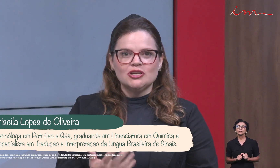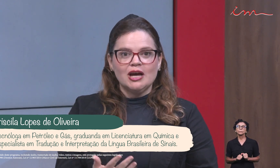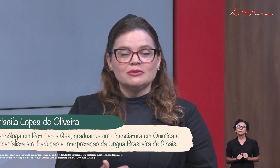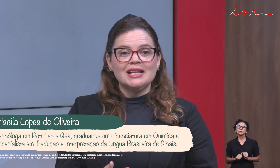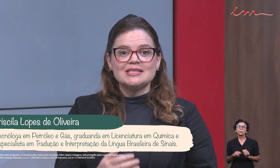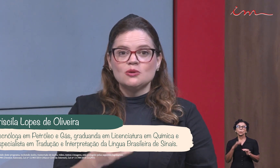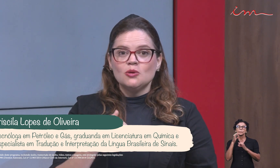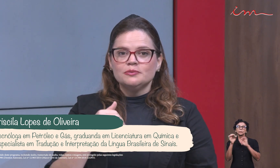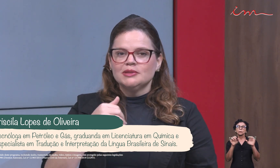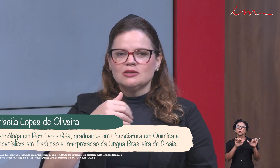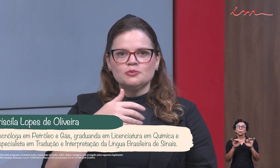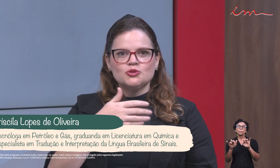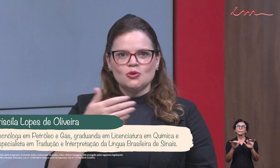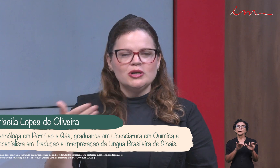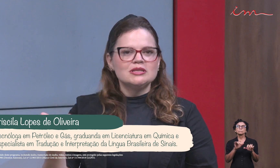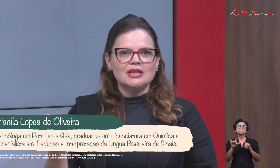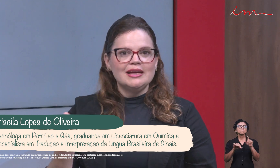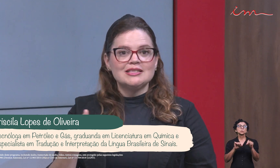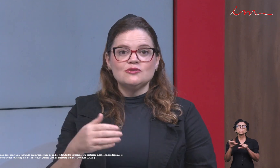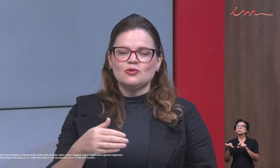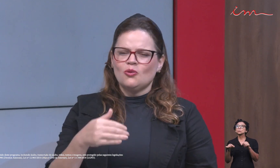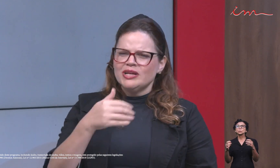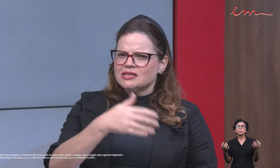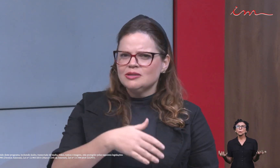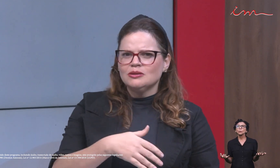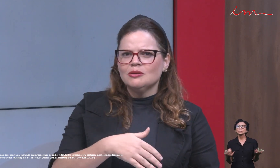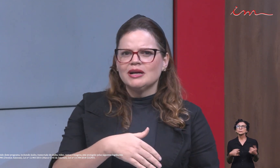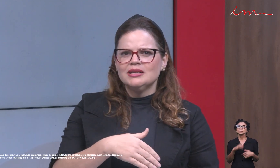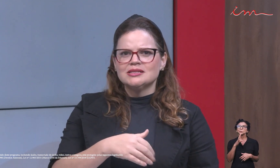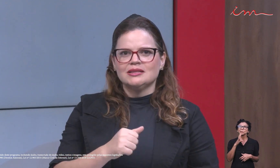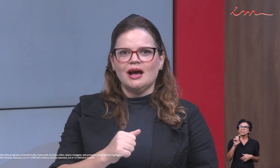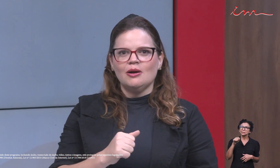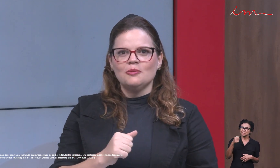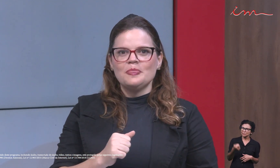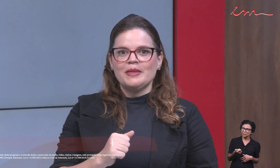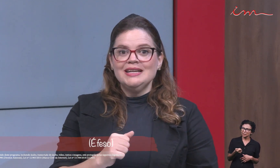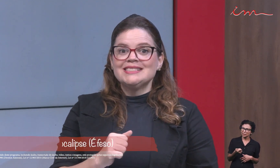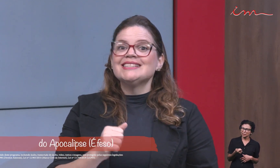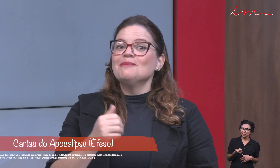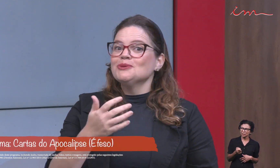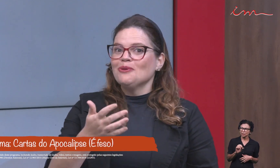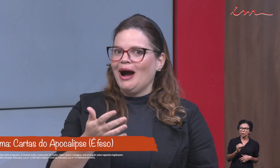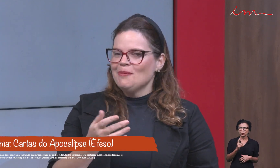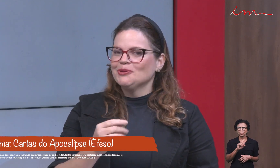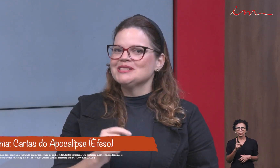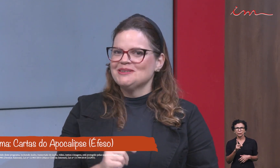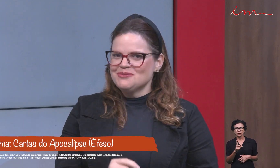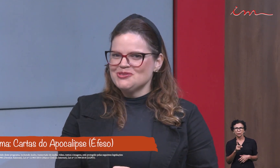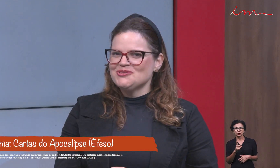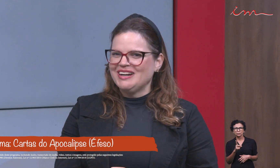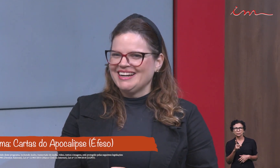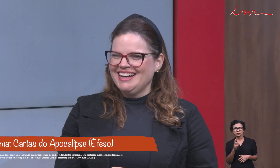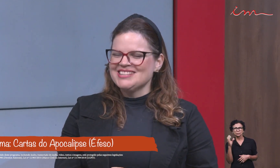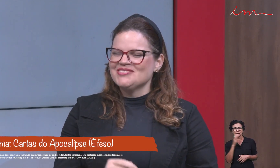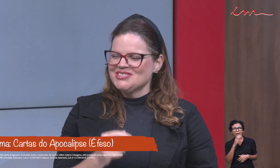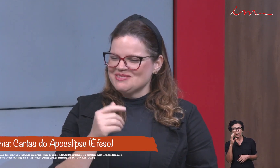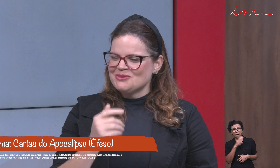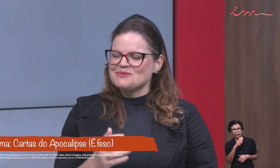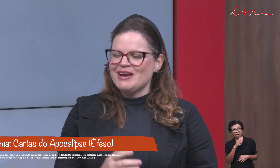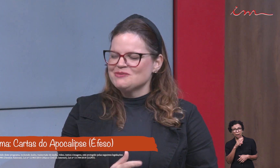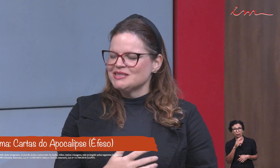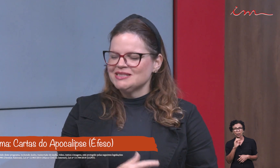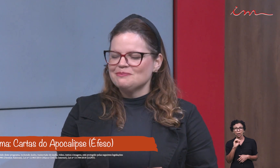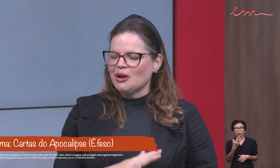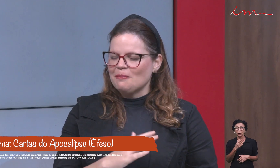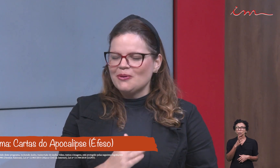irmãos acharam das opções, né? Se conhecia ou não aquele sinal. Se está muito rápido, se está muito devagar, às vezes os